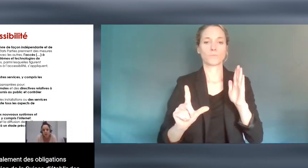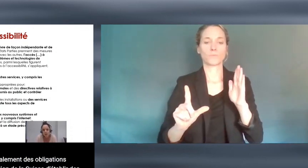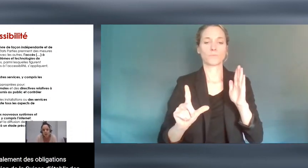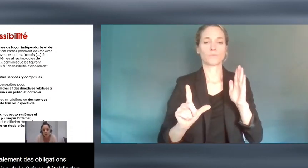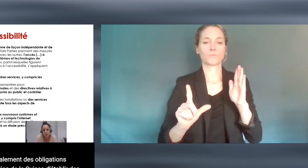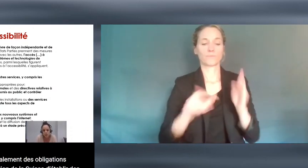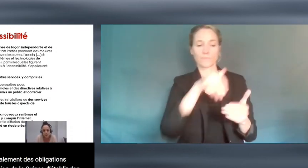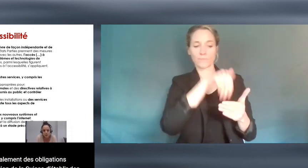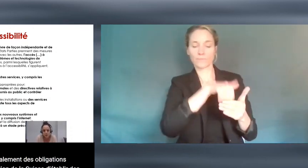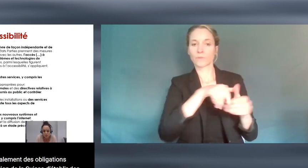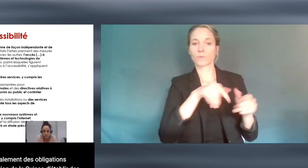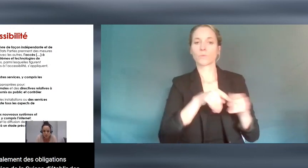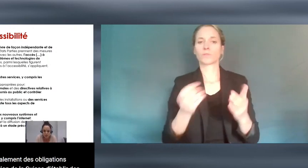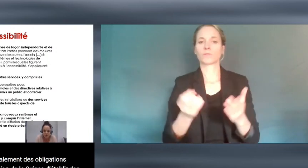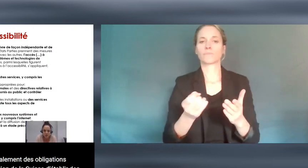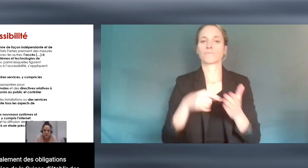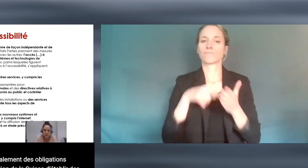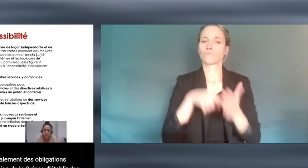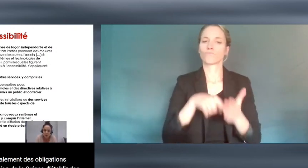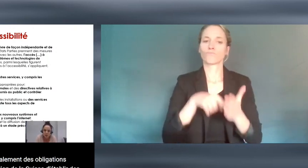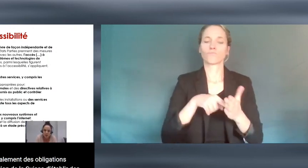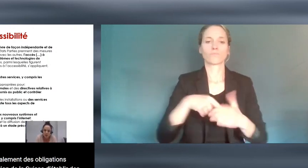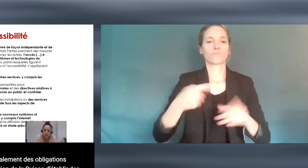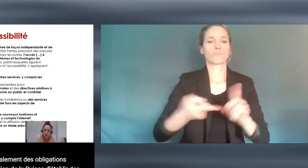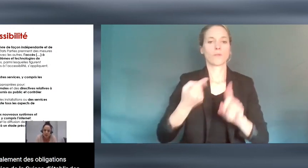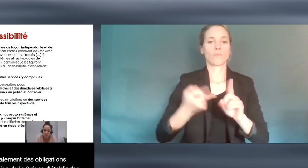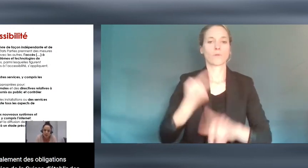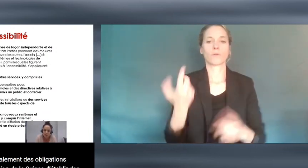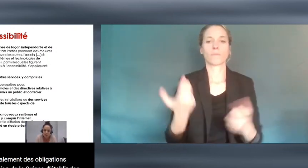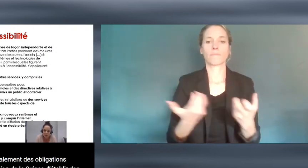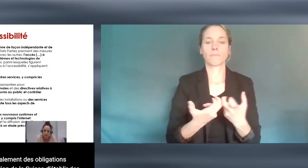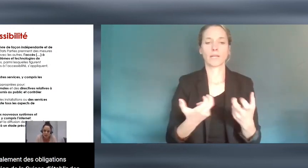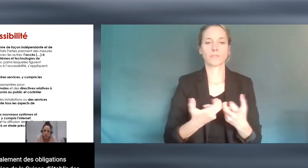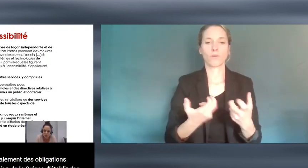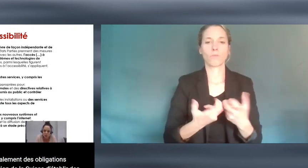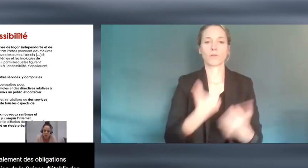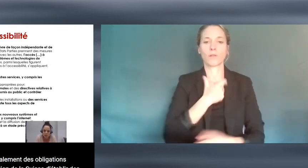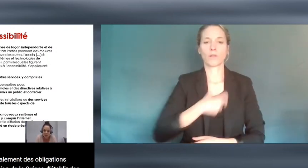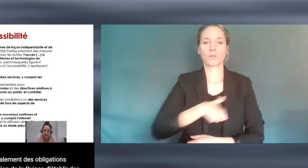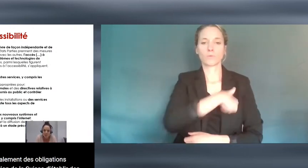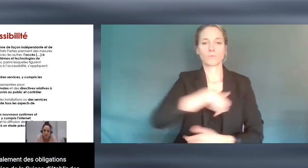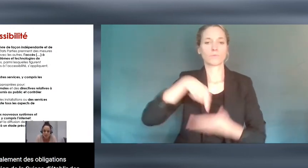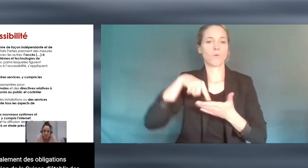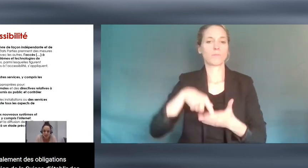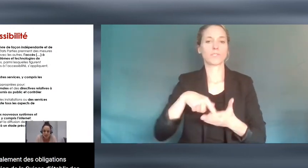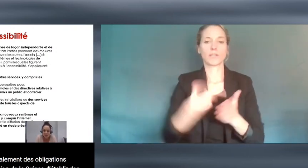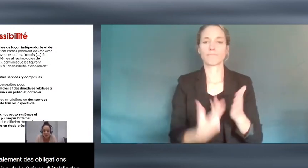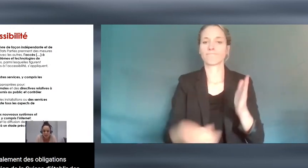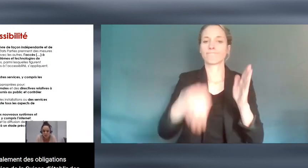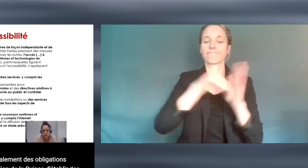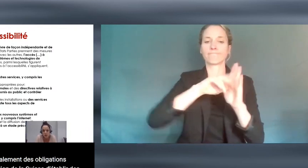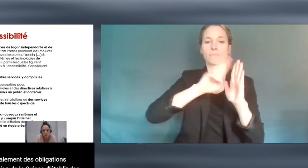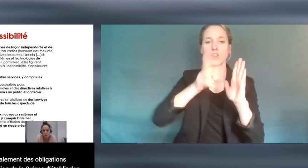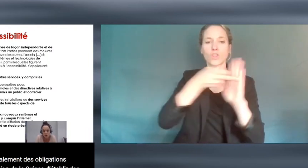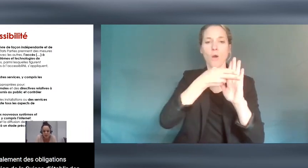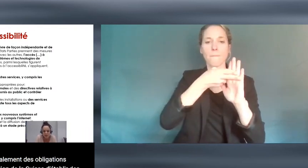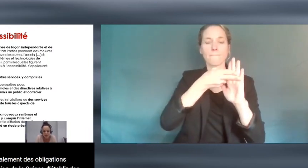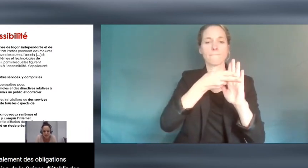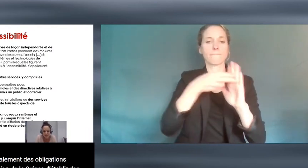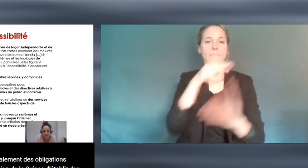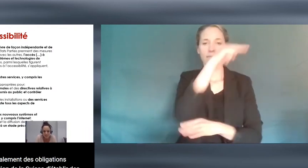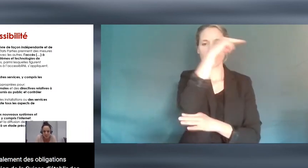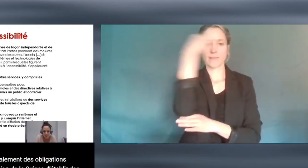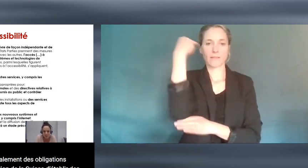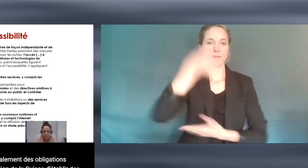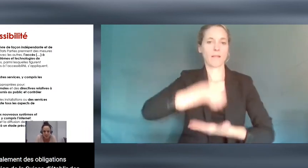obligations importantes dans ce domaine. Il y a l'obligation de la Suisse d'établir des normes nationales minimales qui soient relatives